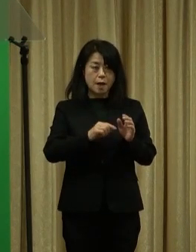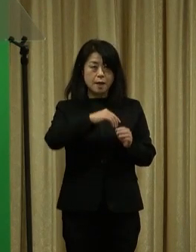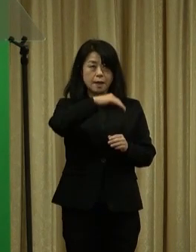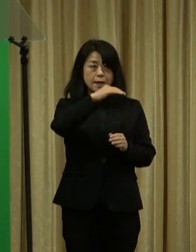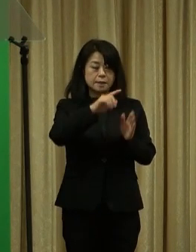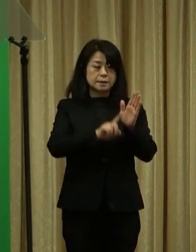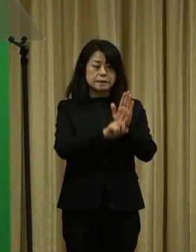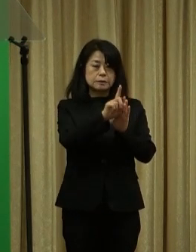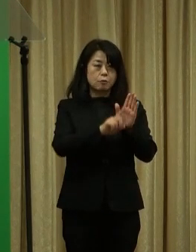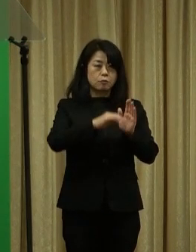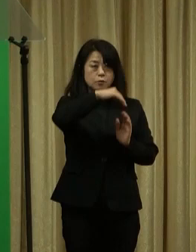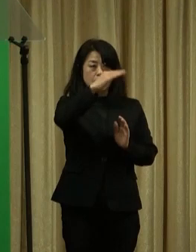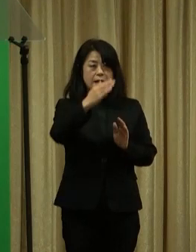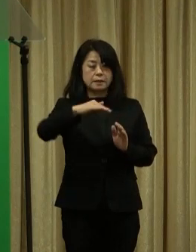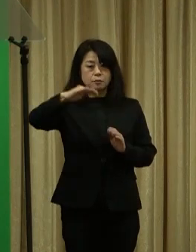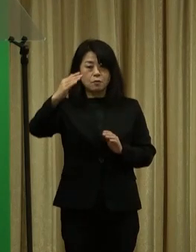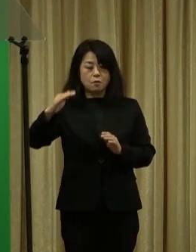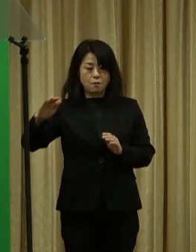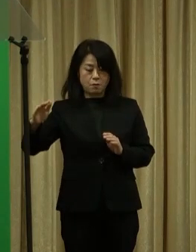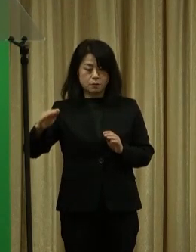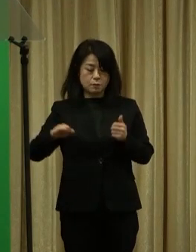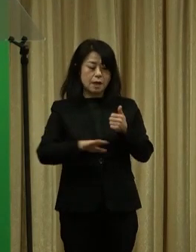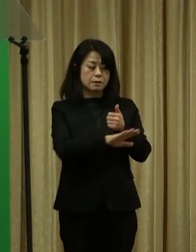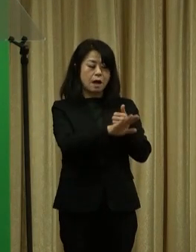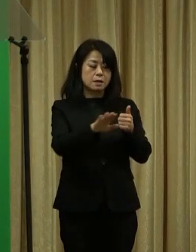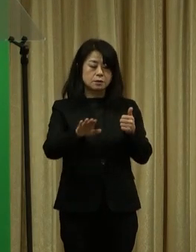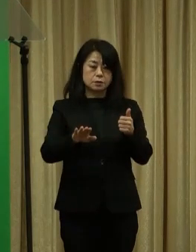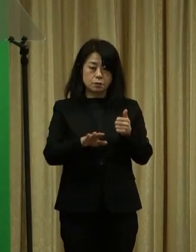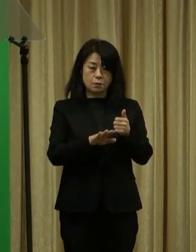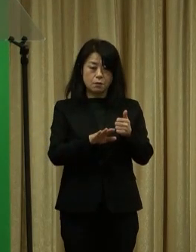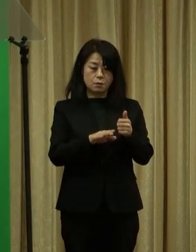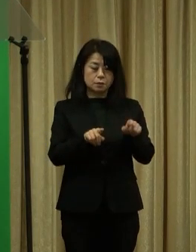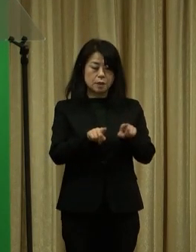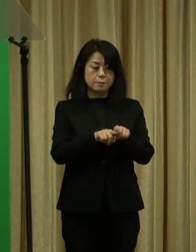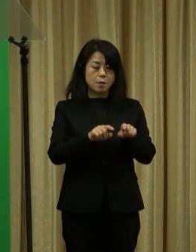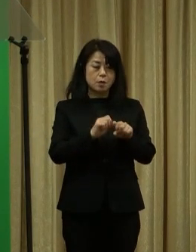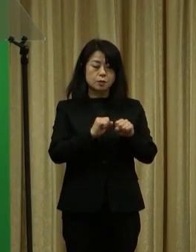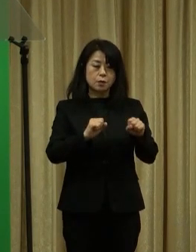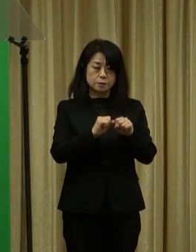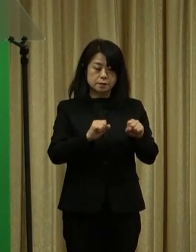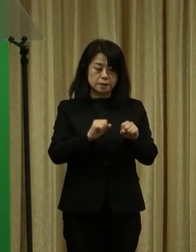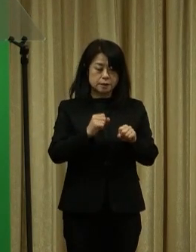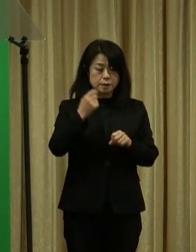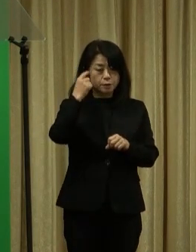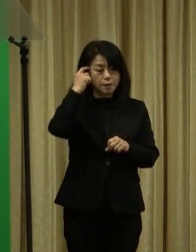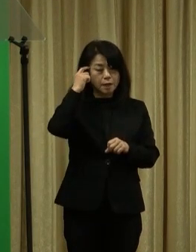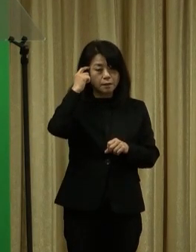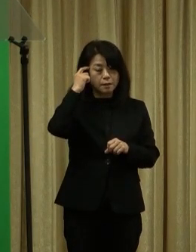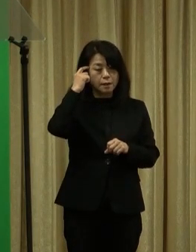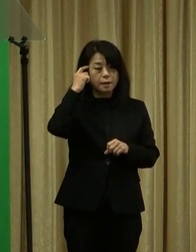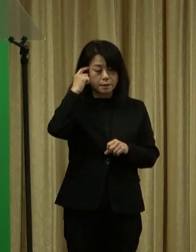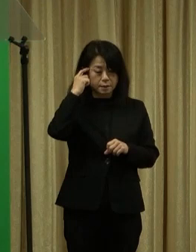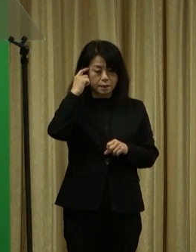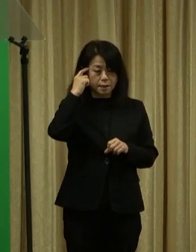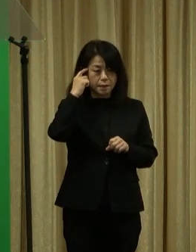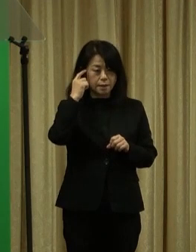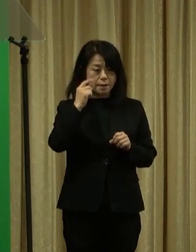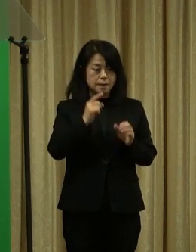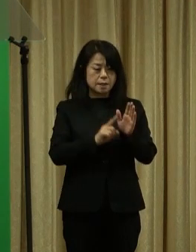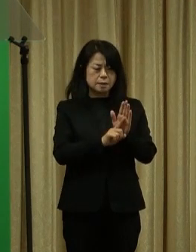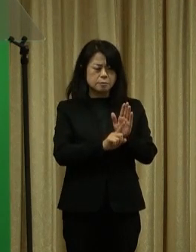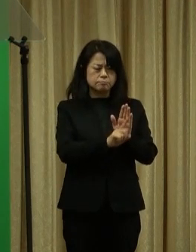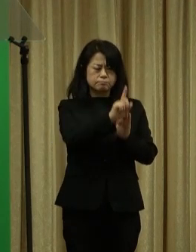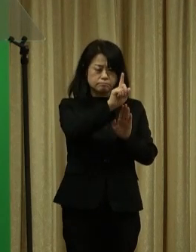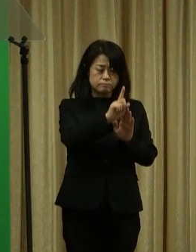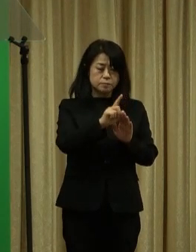た、環境との共生ということを見越して、高温やあるいは